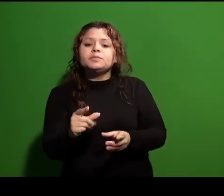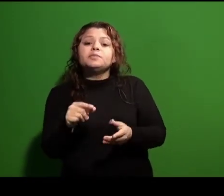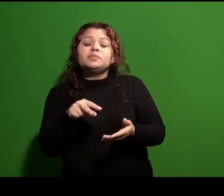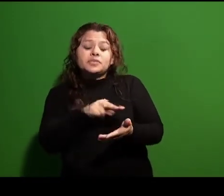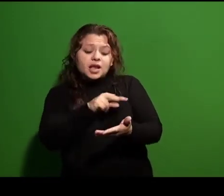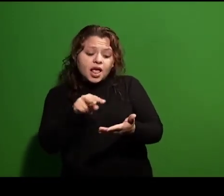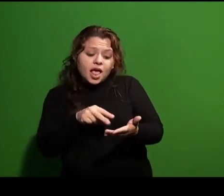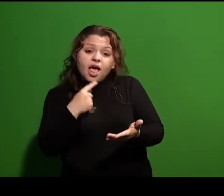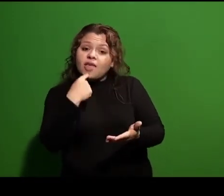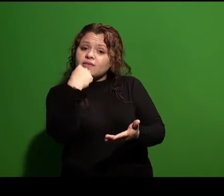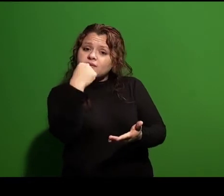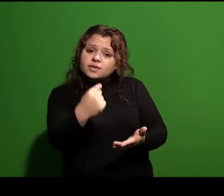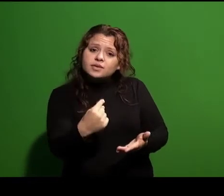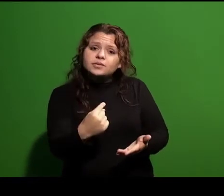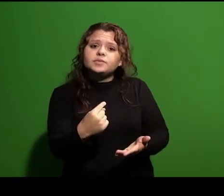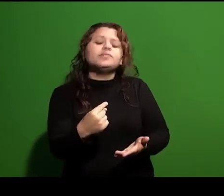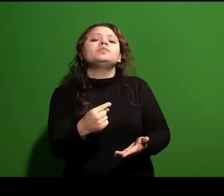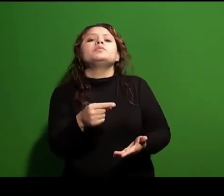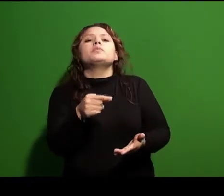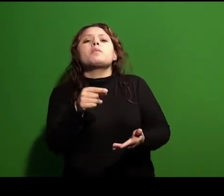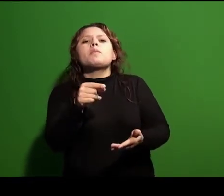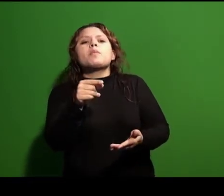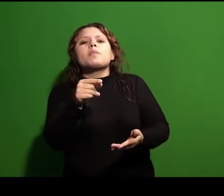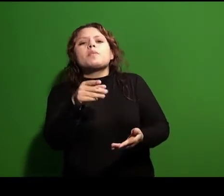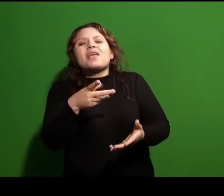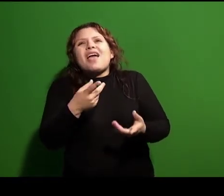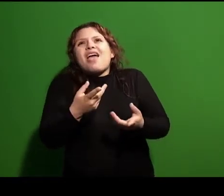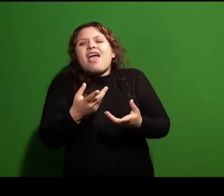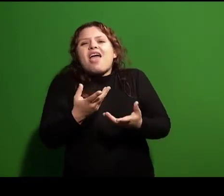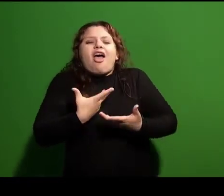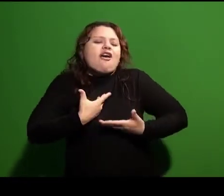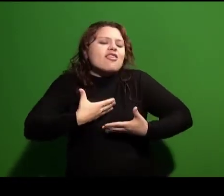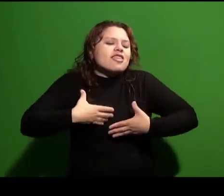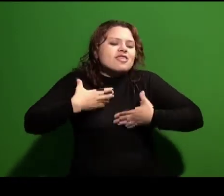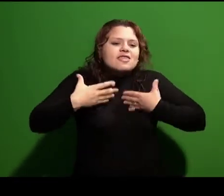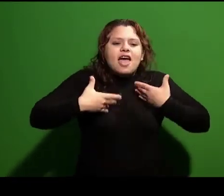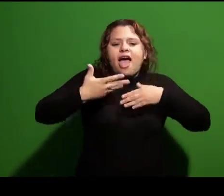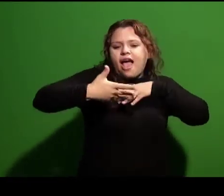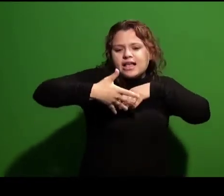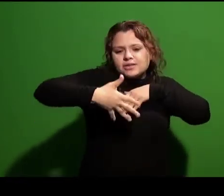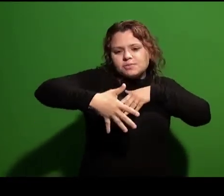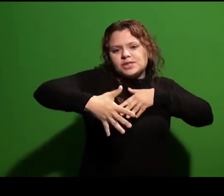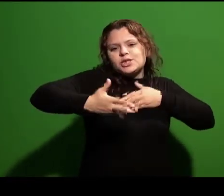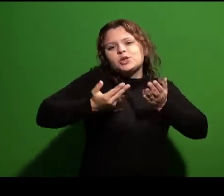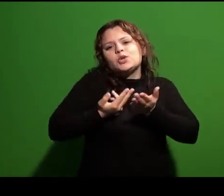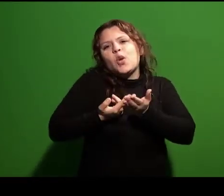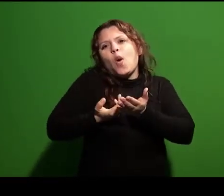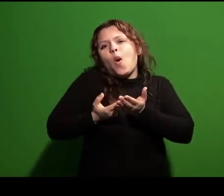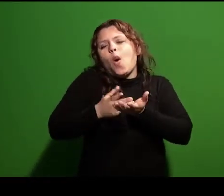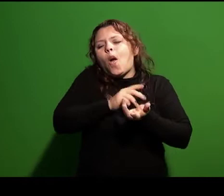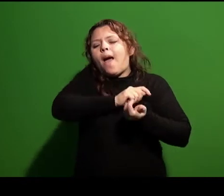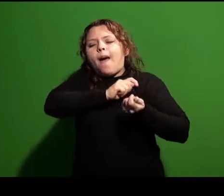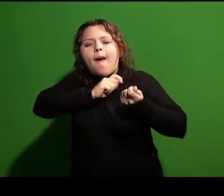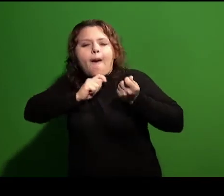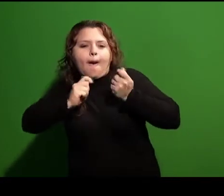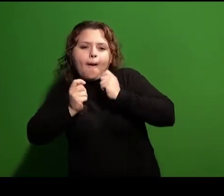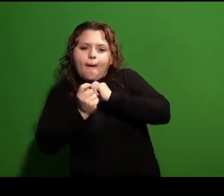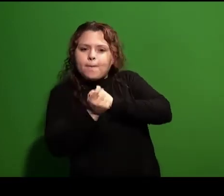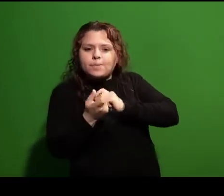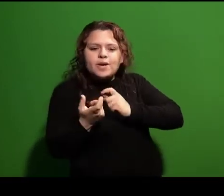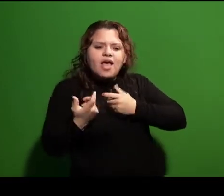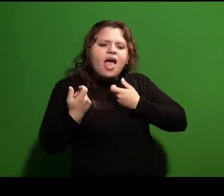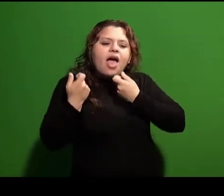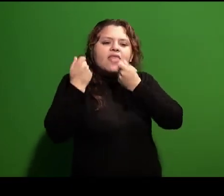en su mensaje a la iglesia de la Odisea resuenan con la seguridad de una renovación espiritual para todos los que aceptan su